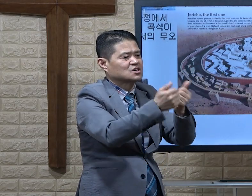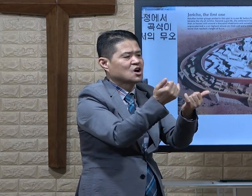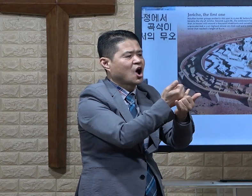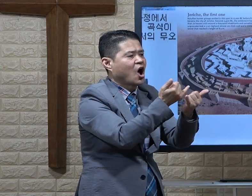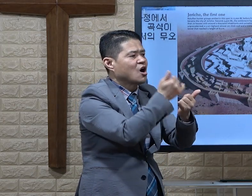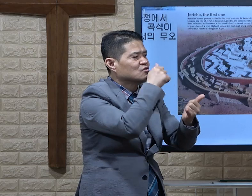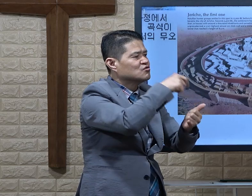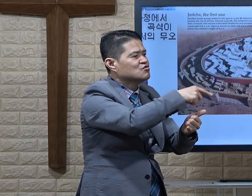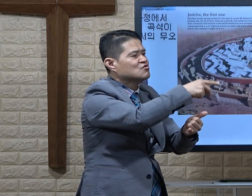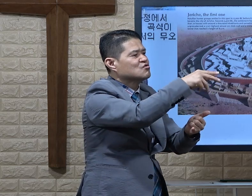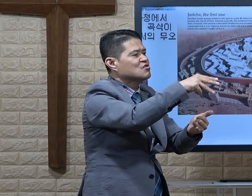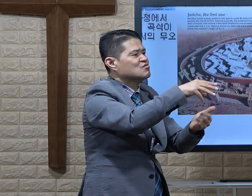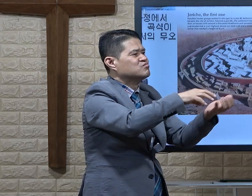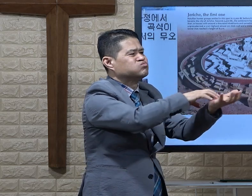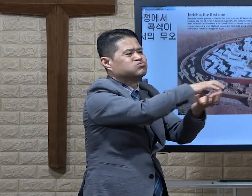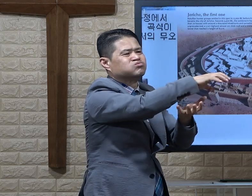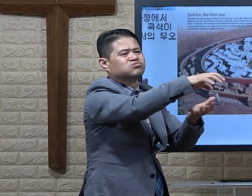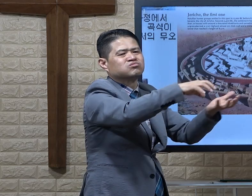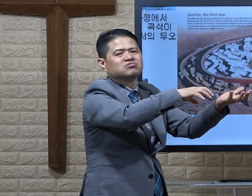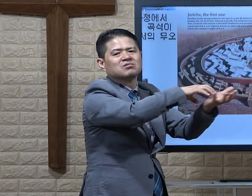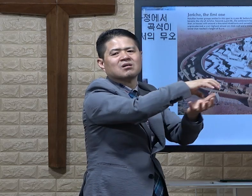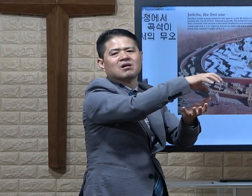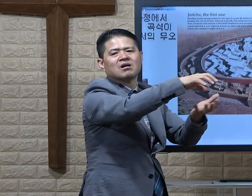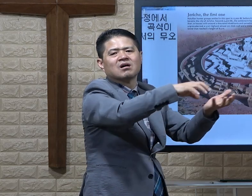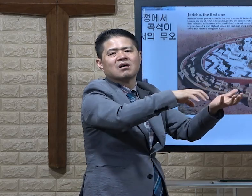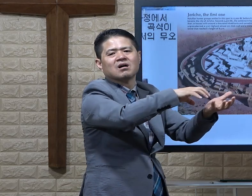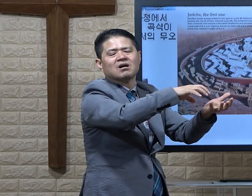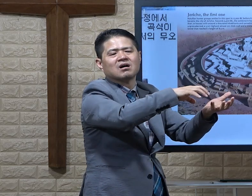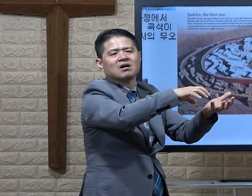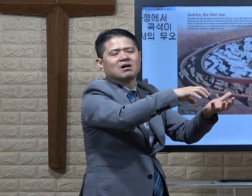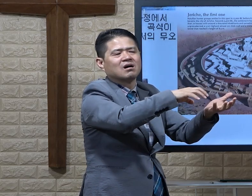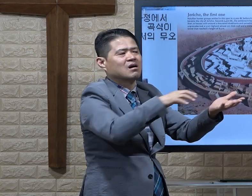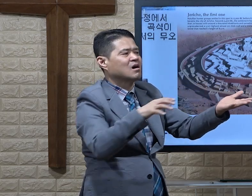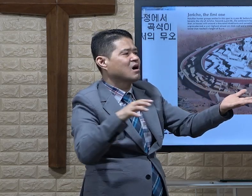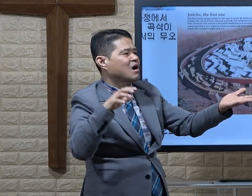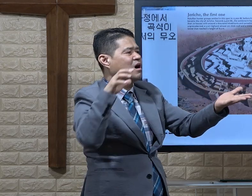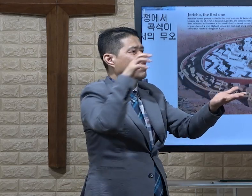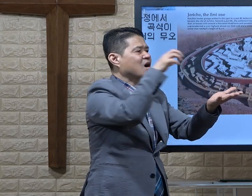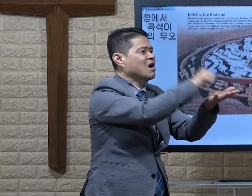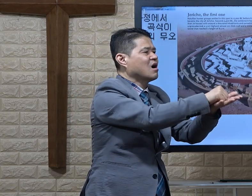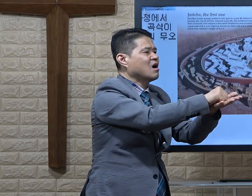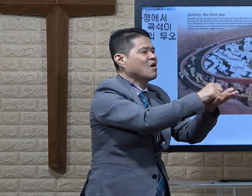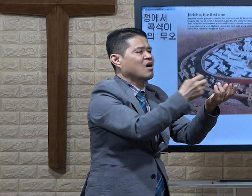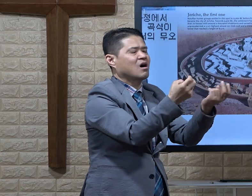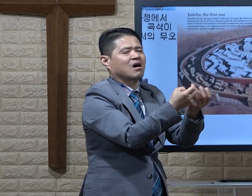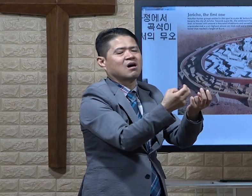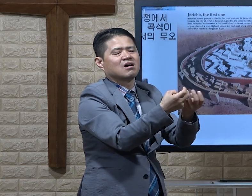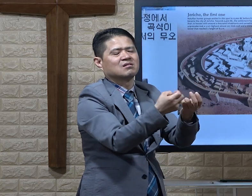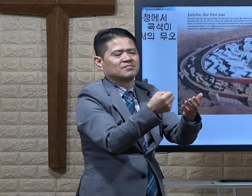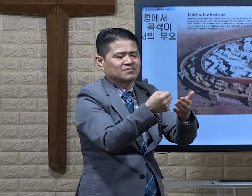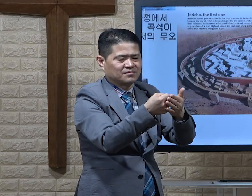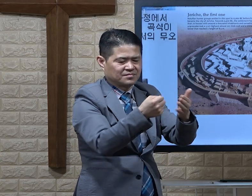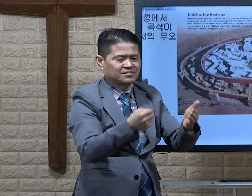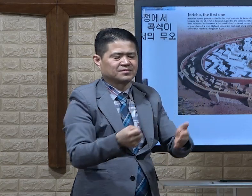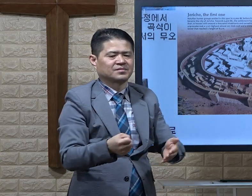자손들이, 이 후손들이 이렇게 섞여서 살고 있었는데요. 그곳을 침략할 수도 없었습니다.